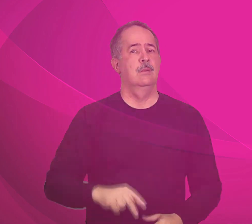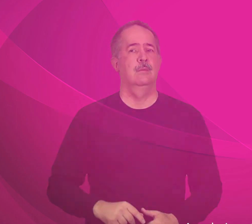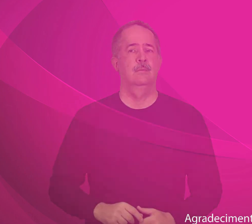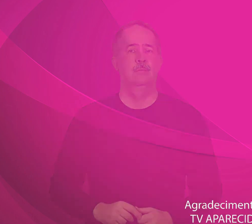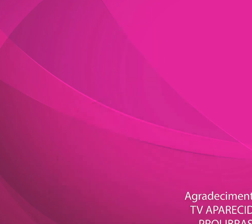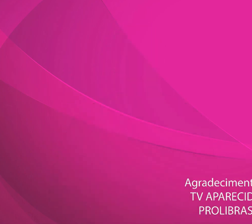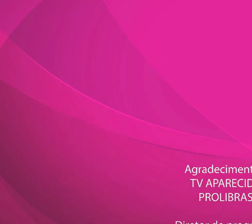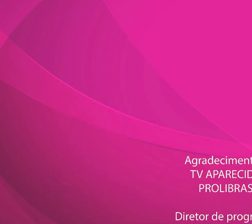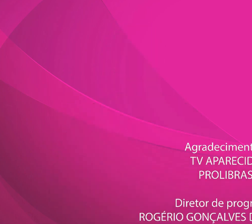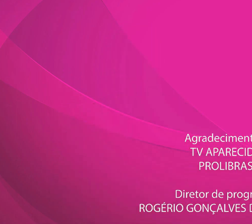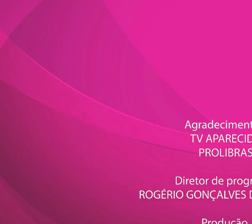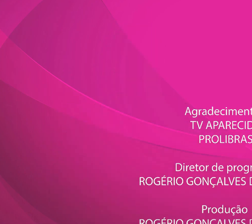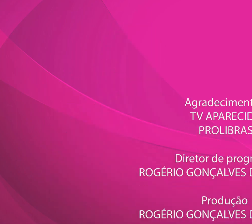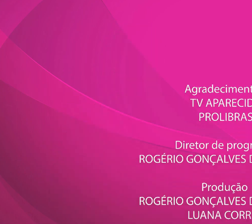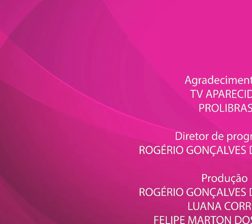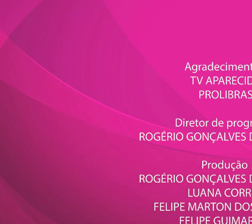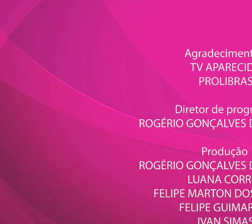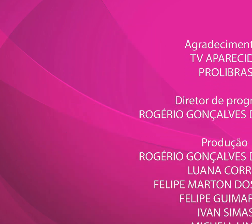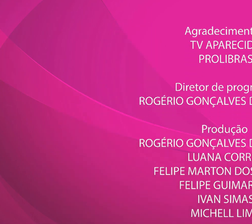parte